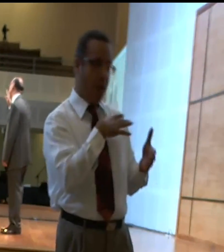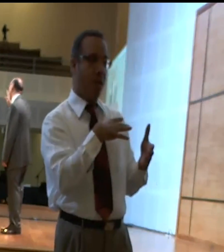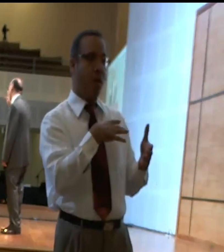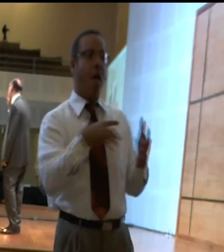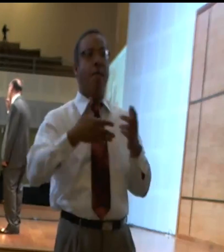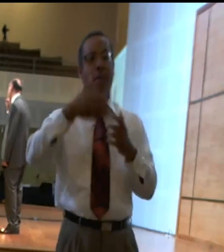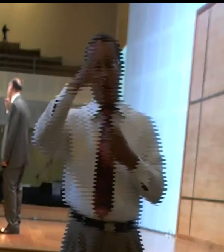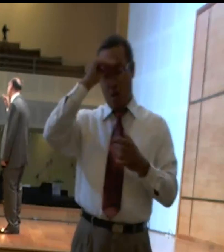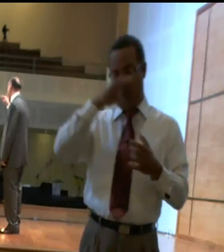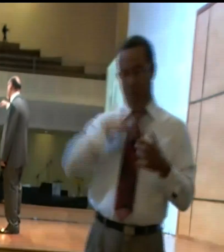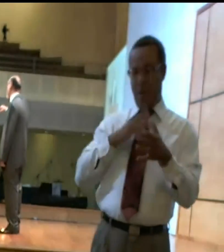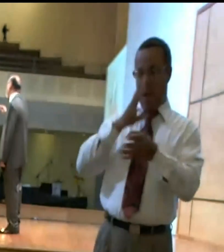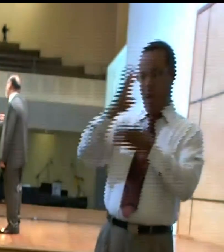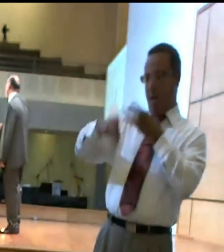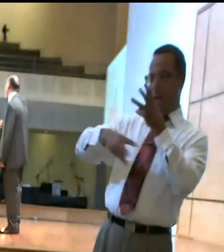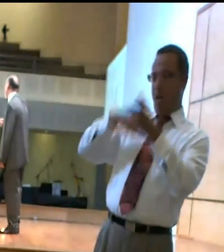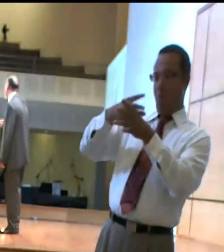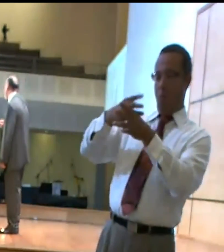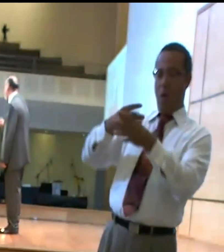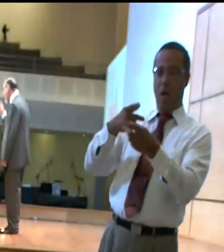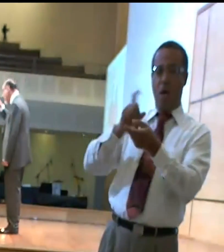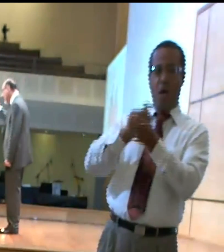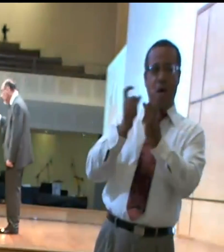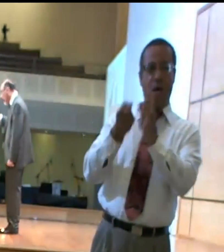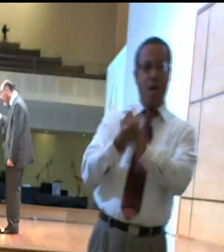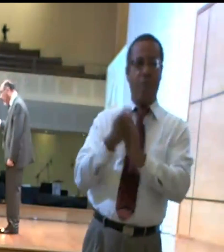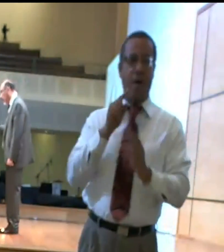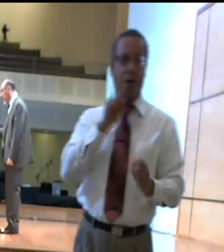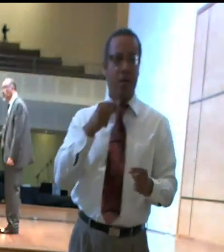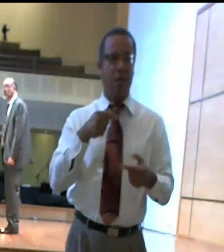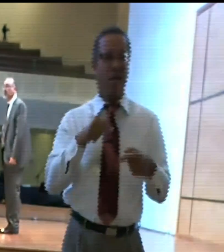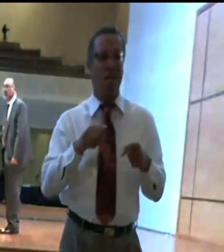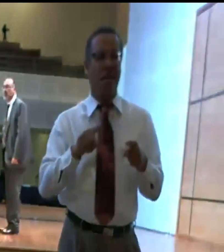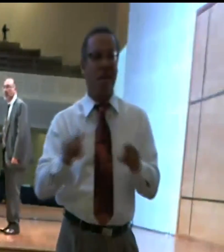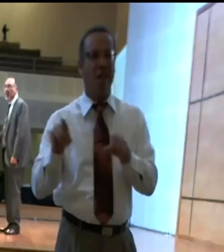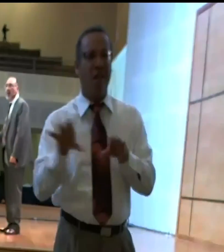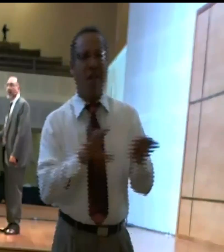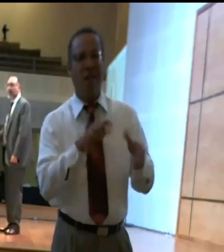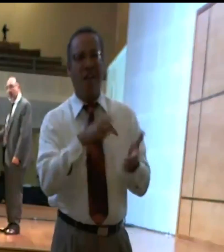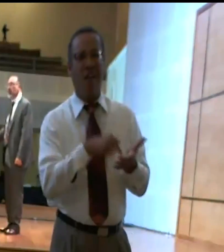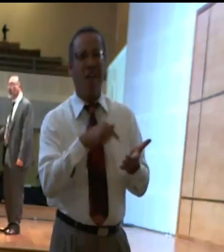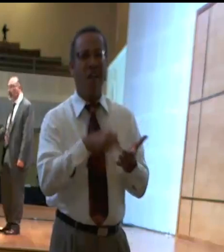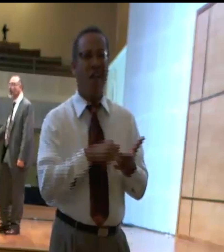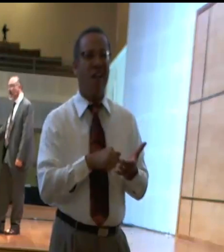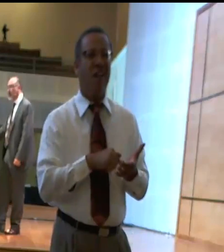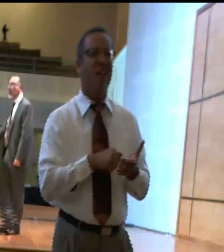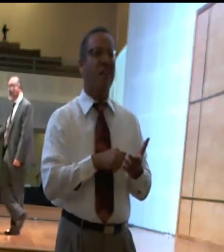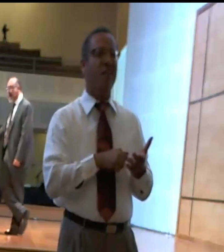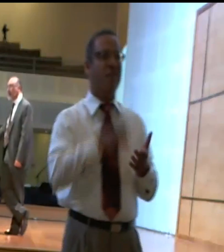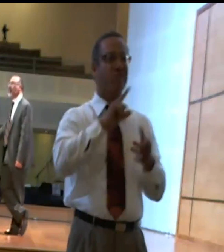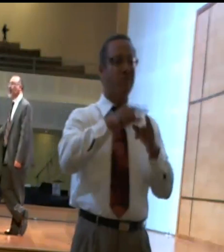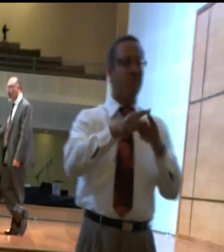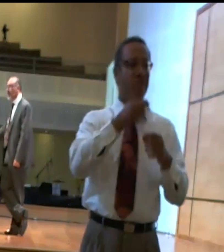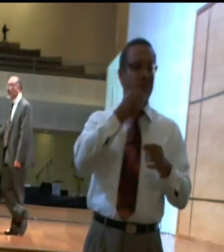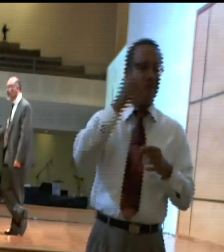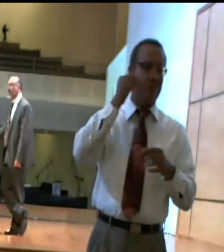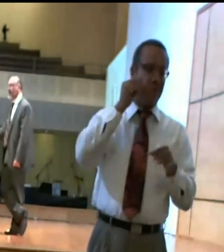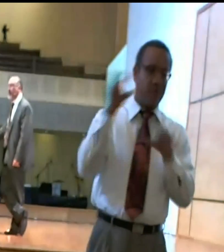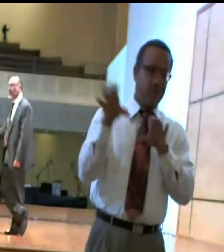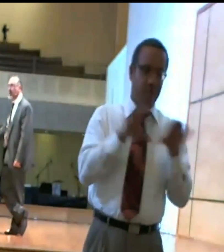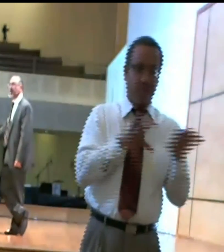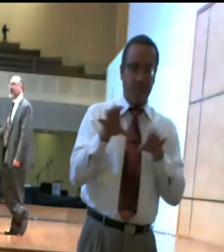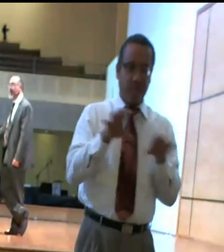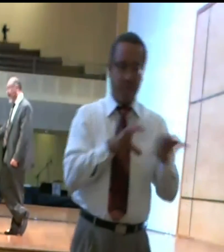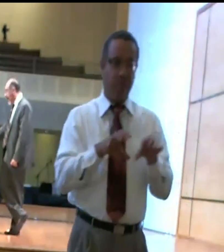No para que se haga lo correcto, es para ver quién tuvo el mejor abogado. Mis hermanos, en los tribunales humanos se cometen